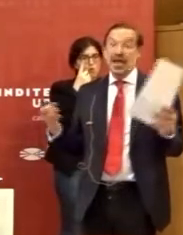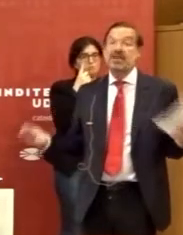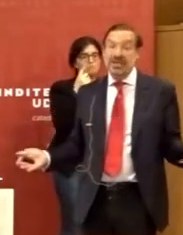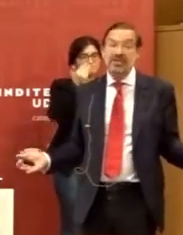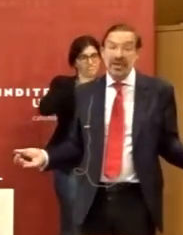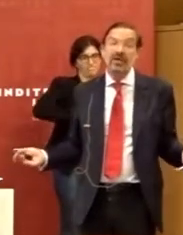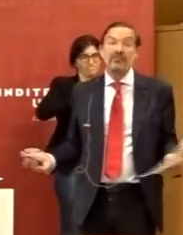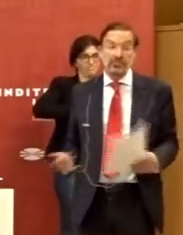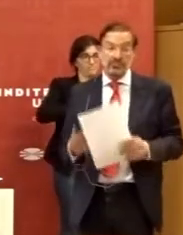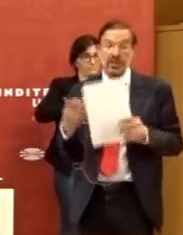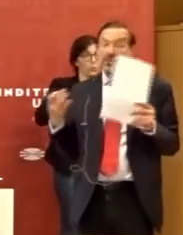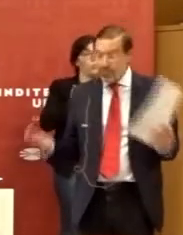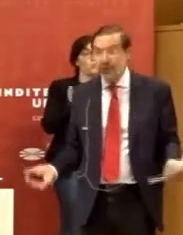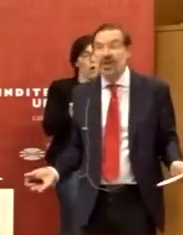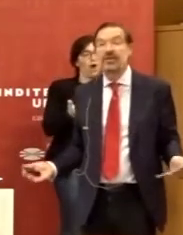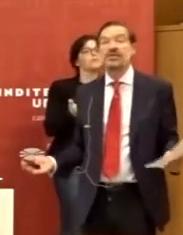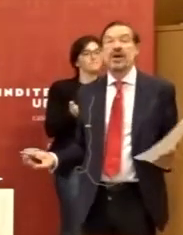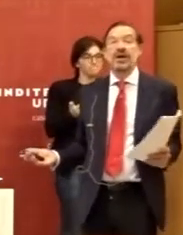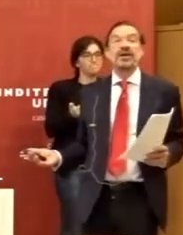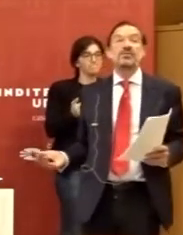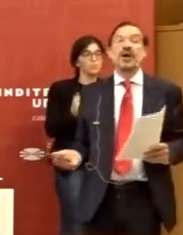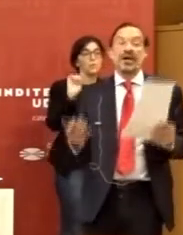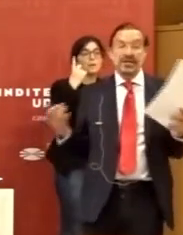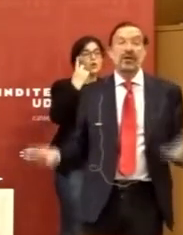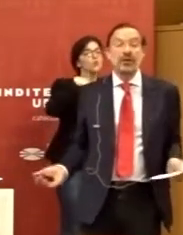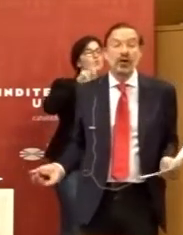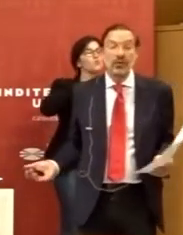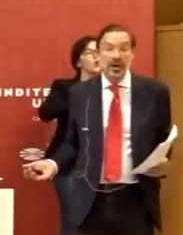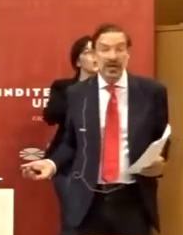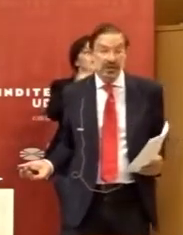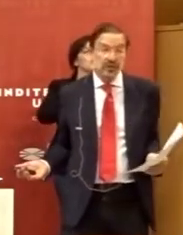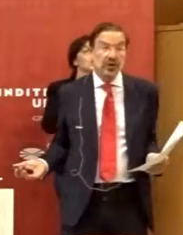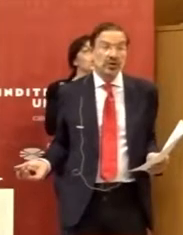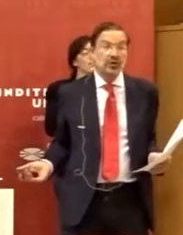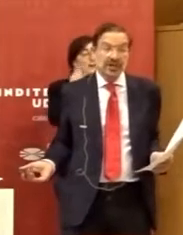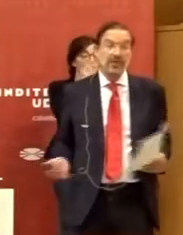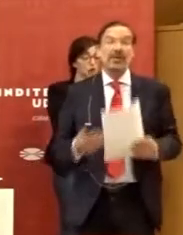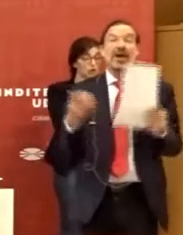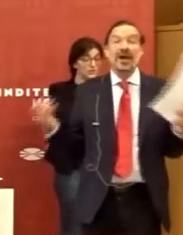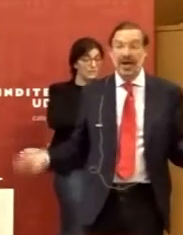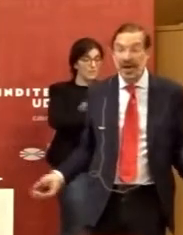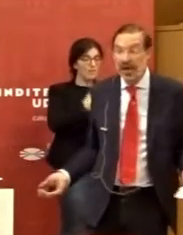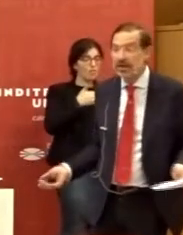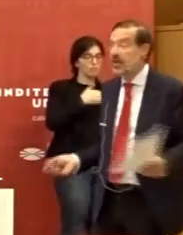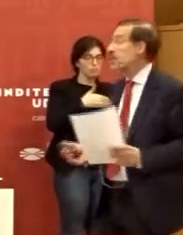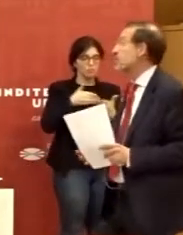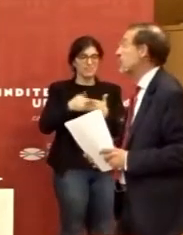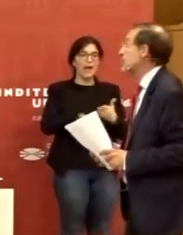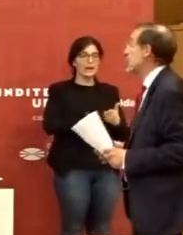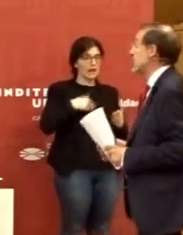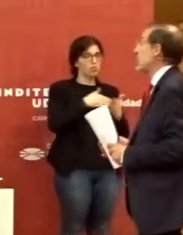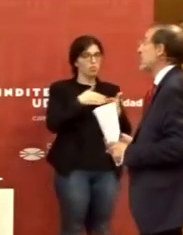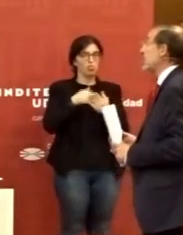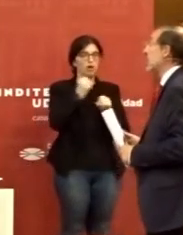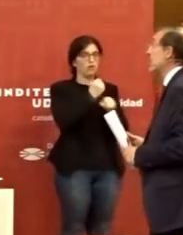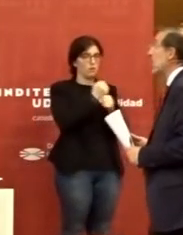que existen importantes barreras para la inserción laboral de las personas con discapacidad en general y de las personas